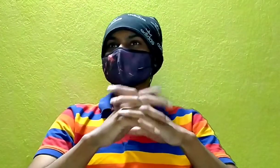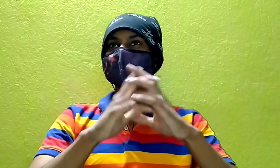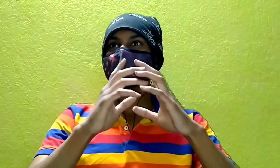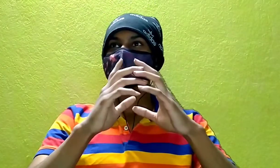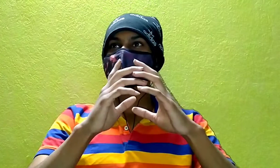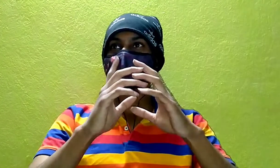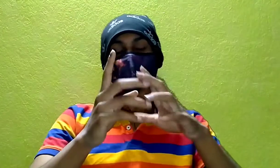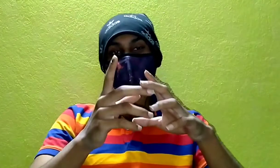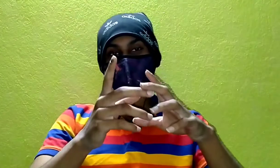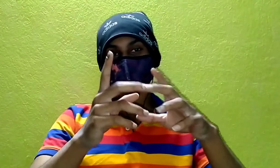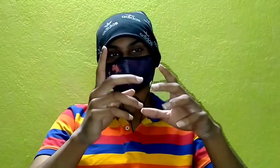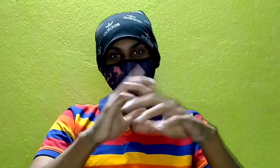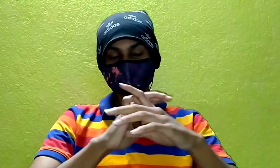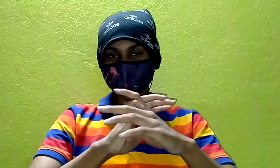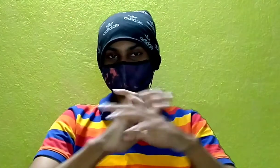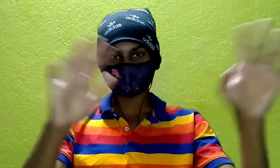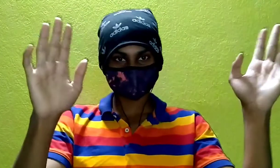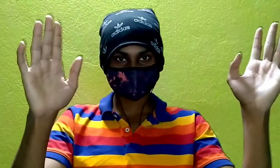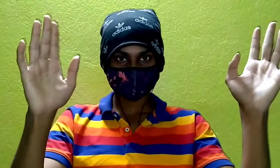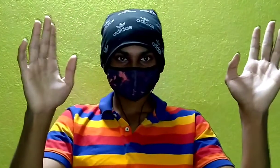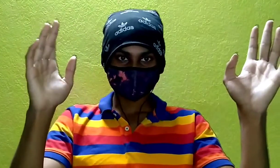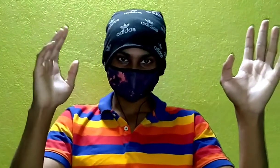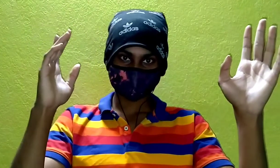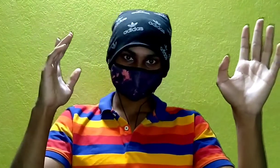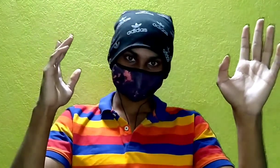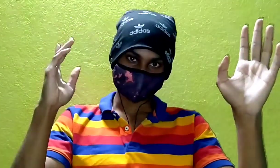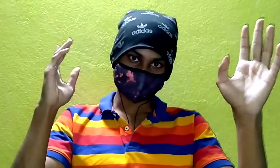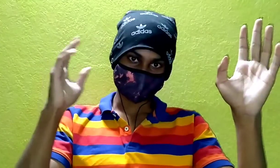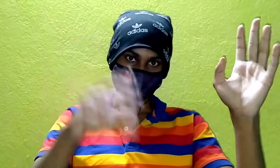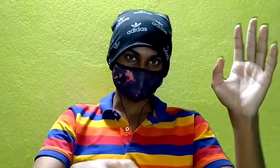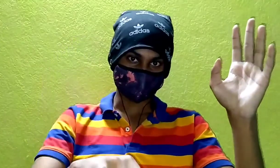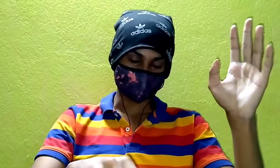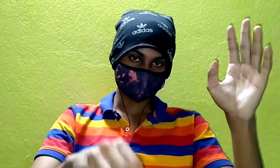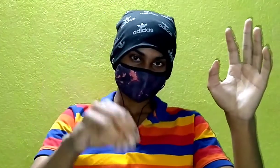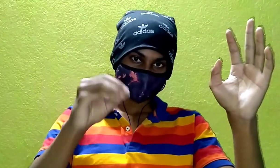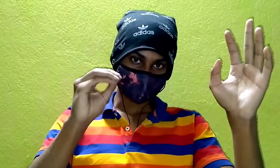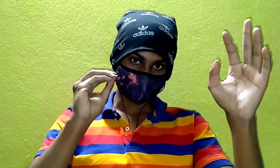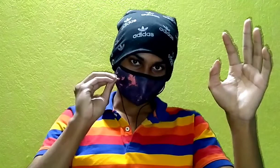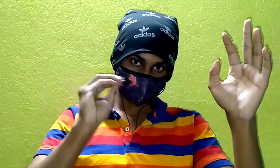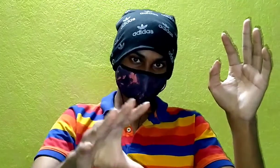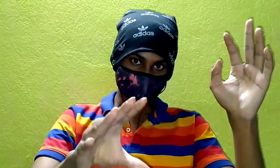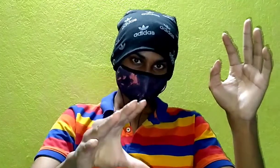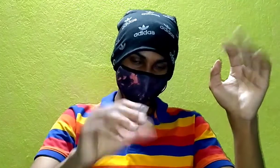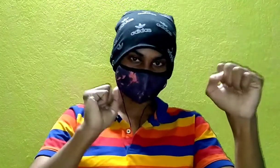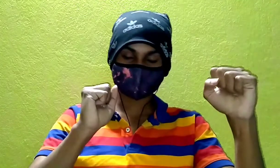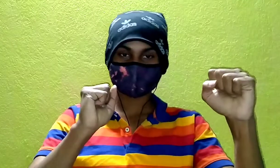तोप चला कि फिट आते हैं अब चलते फिल्म में टॉफिक हर इंसान उस टॉपिक यह है